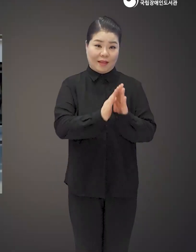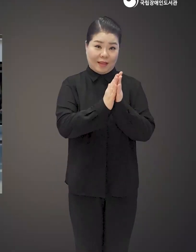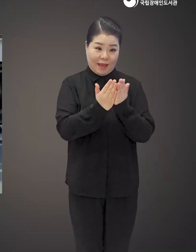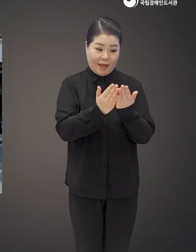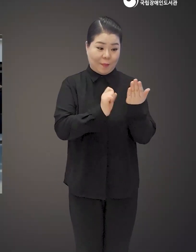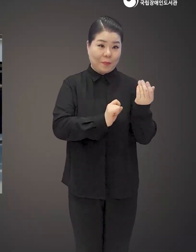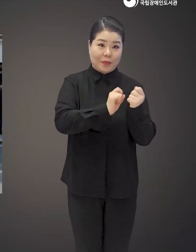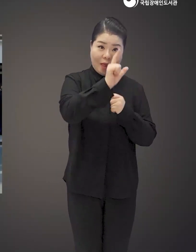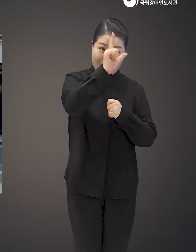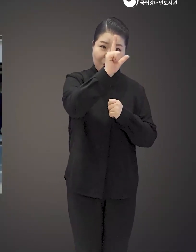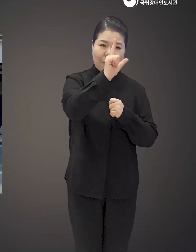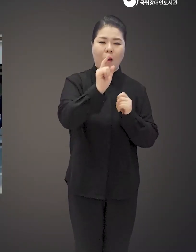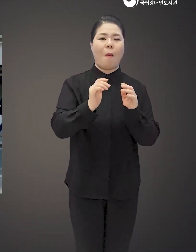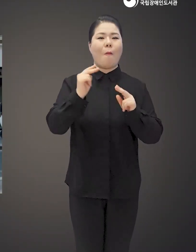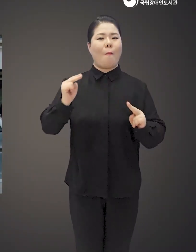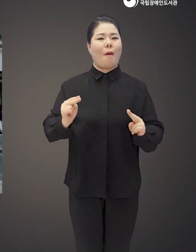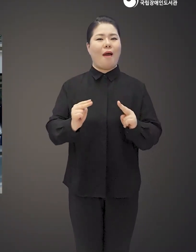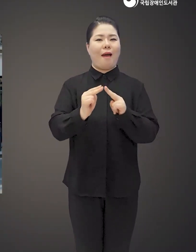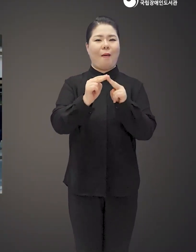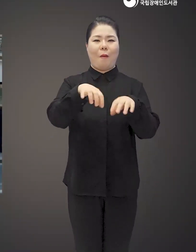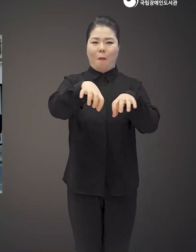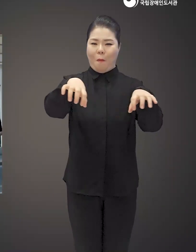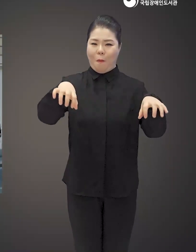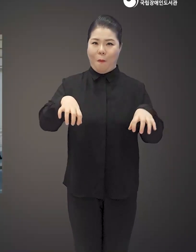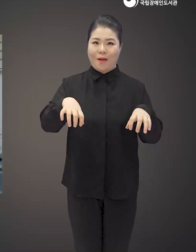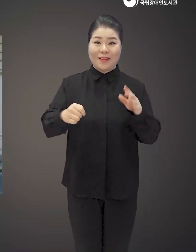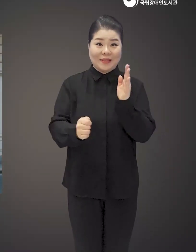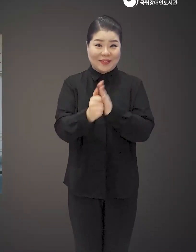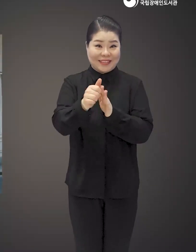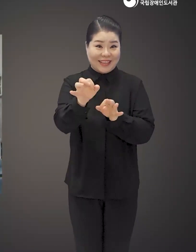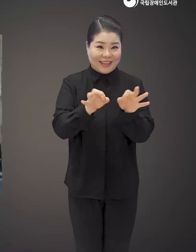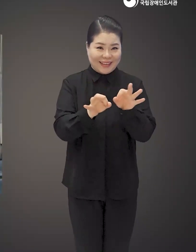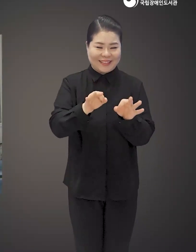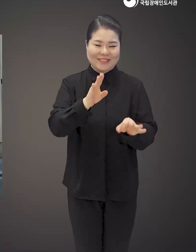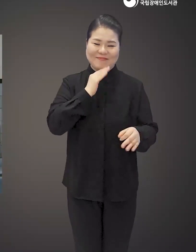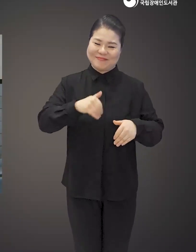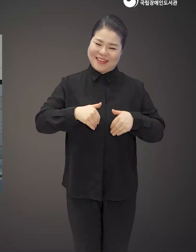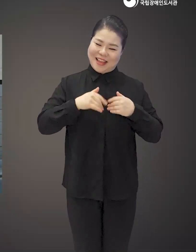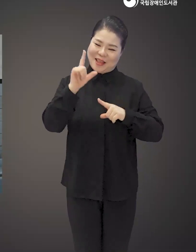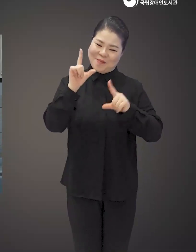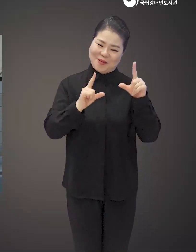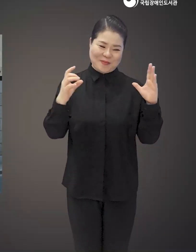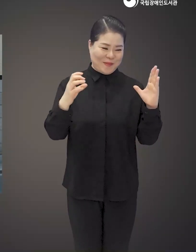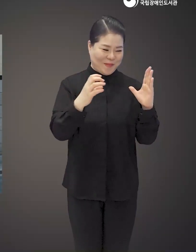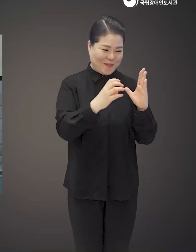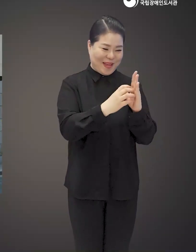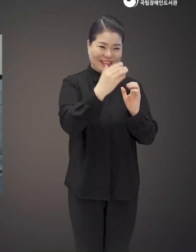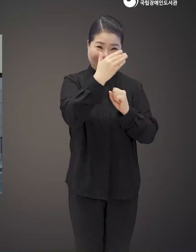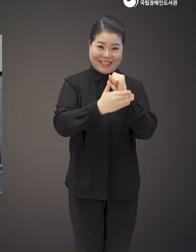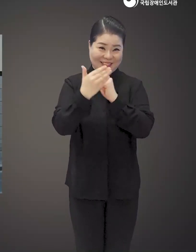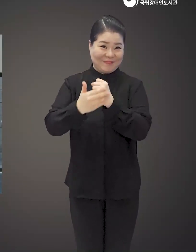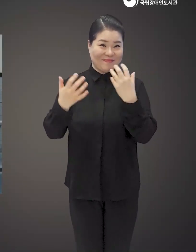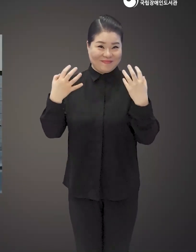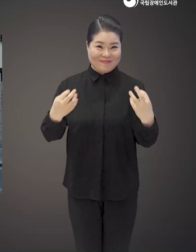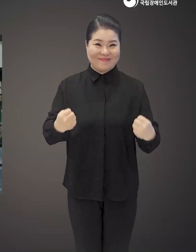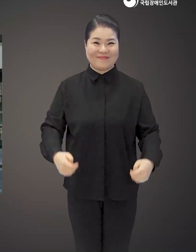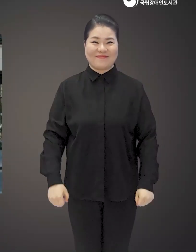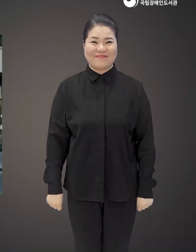책의 대부분은 파리의 그 수많은 특색 있는 가게들을 아주 따뜻한 모습으로 담아낸 사진들이